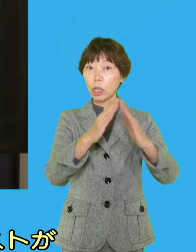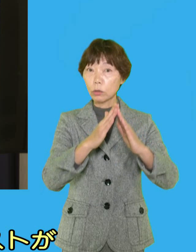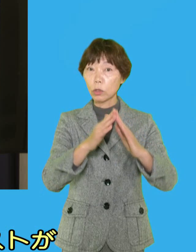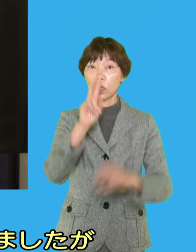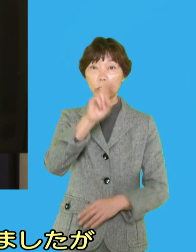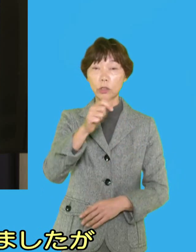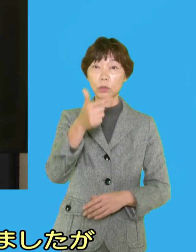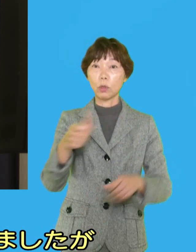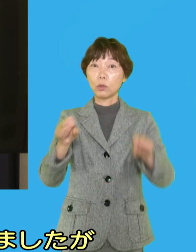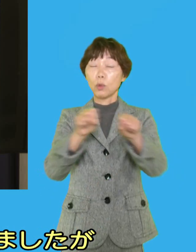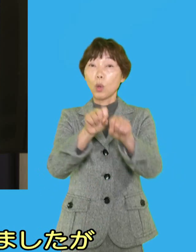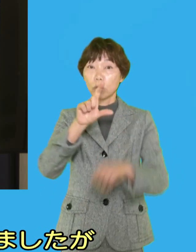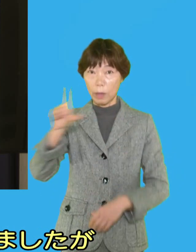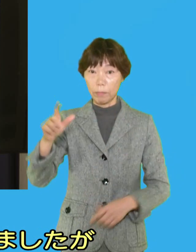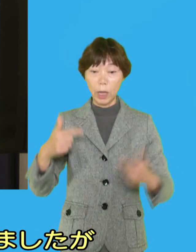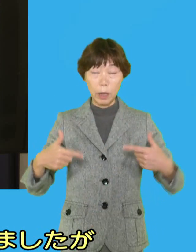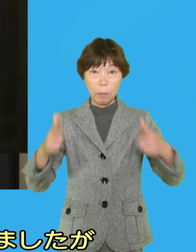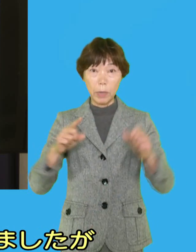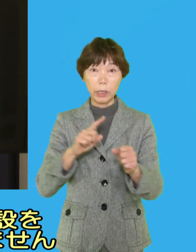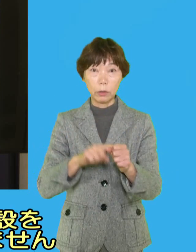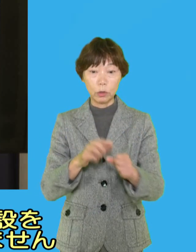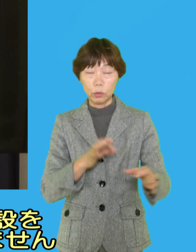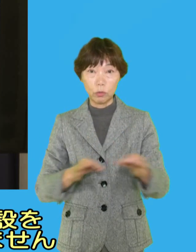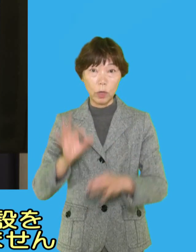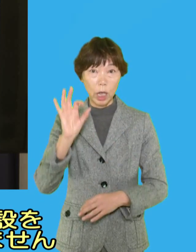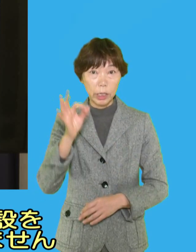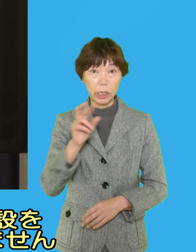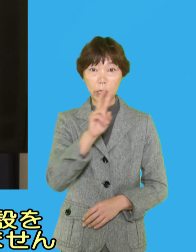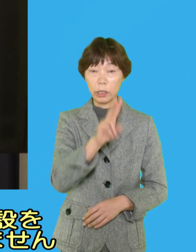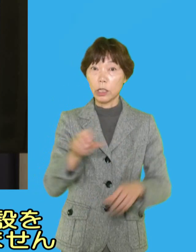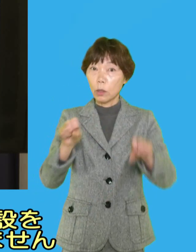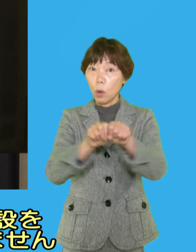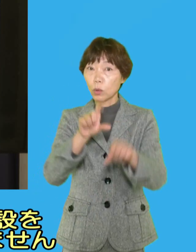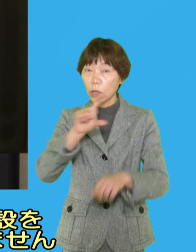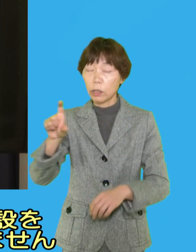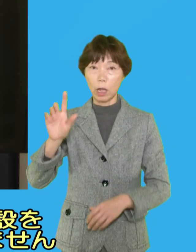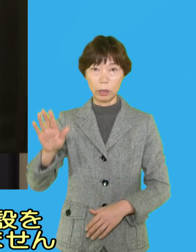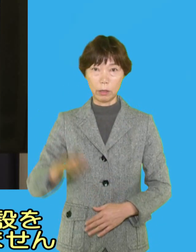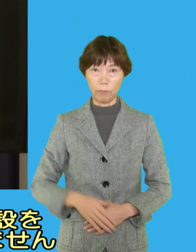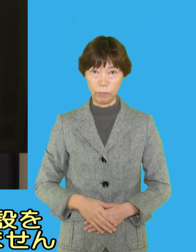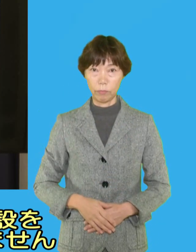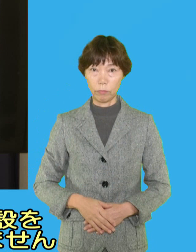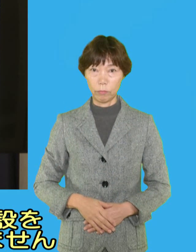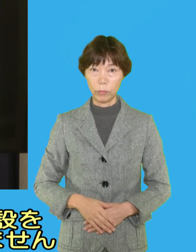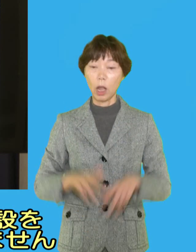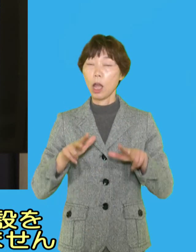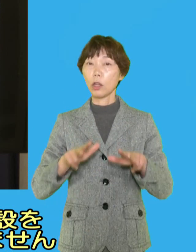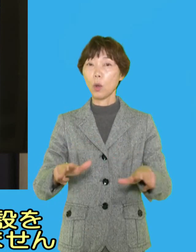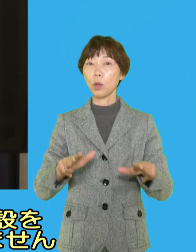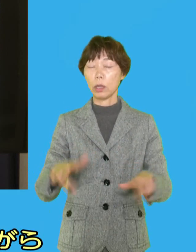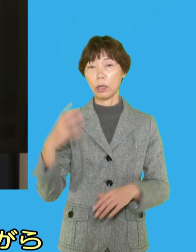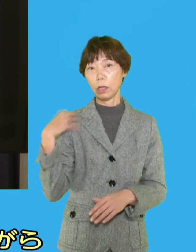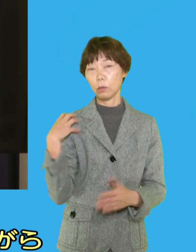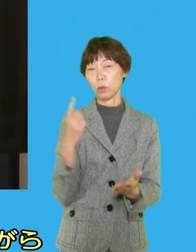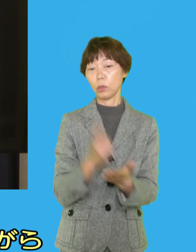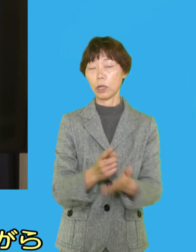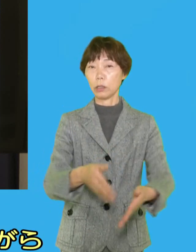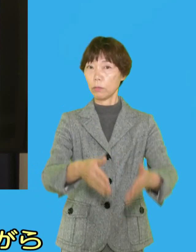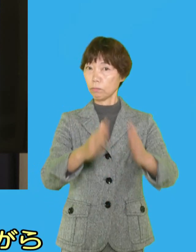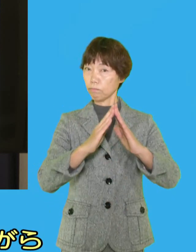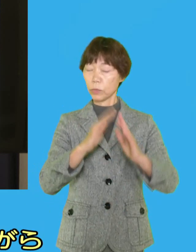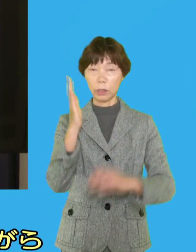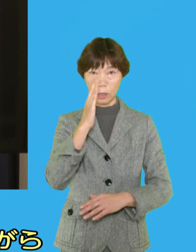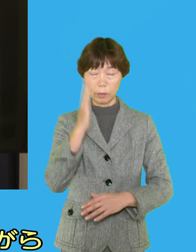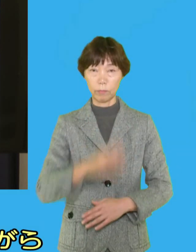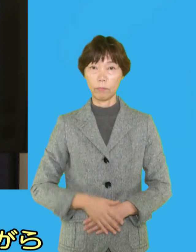ランニングコストが2億円という試算もありましたが、これを行政だけの施設を建てるつもりはありませんで、実施する